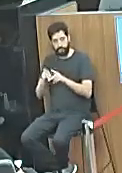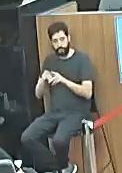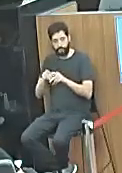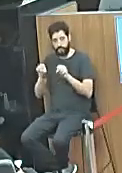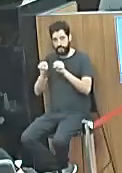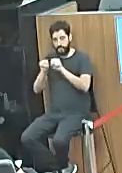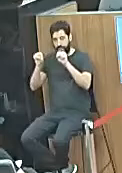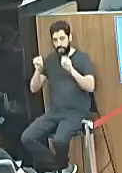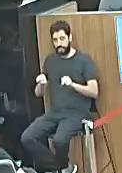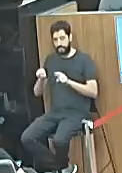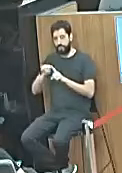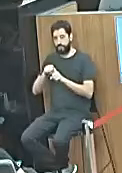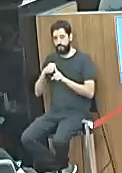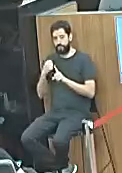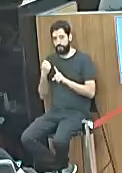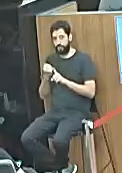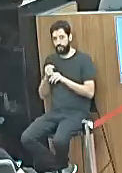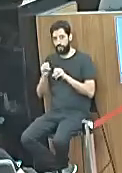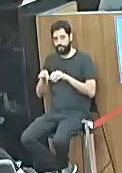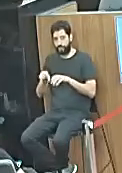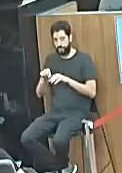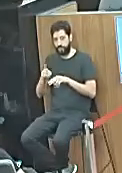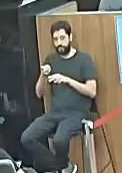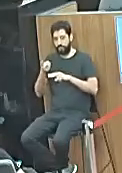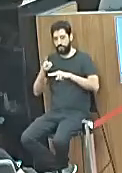socioeducativo e prisional